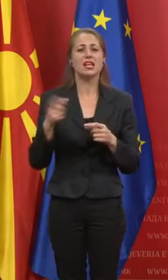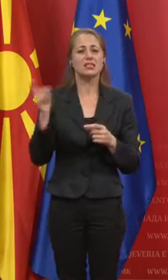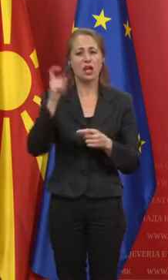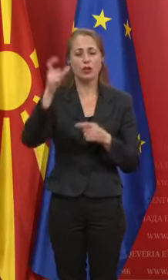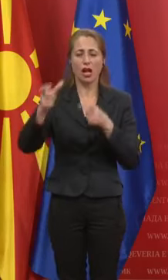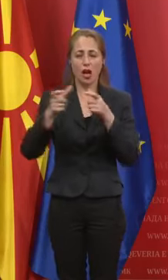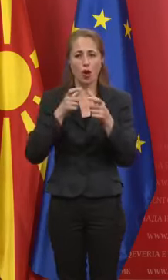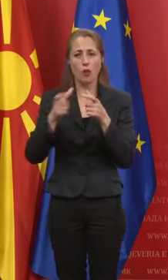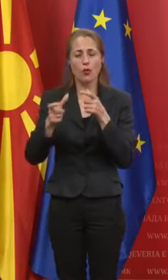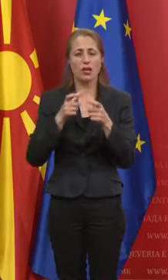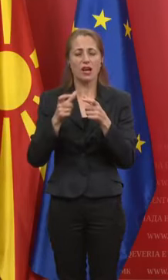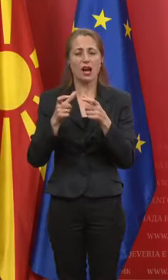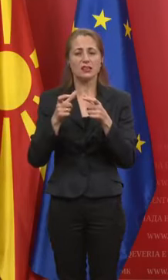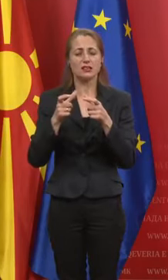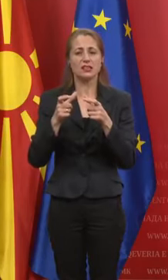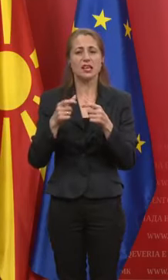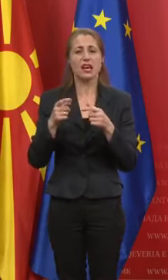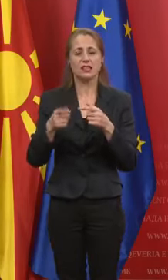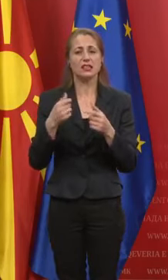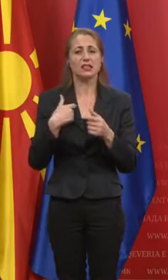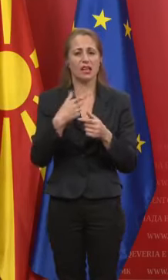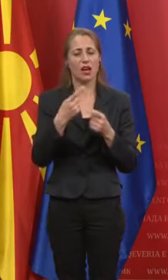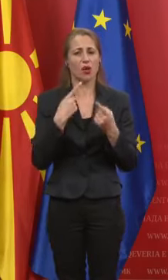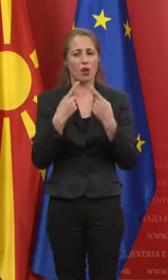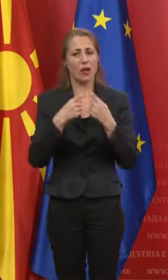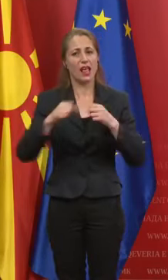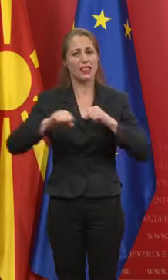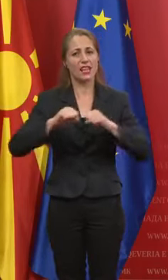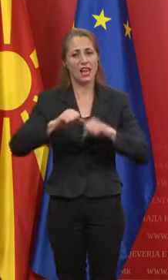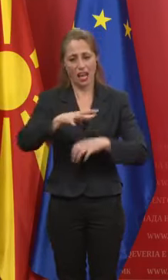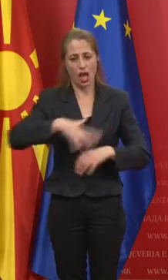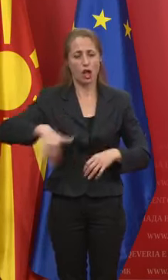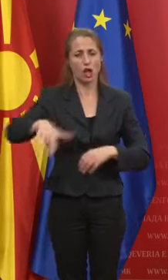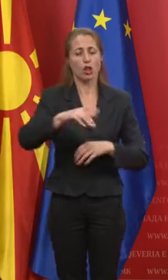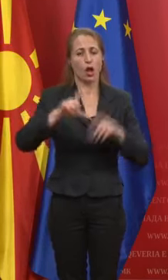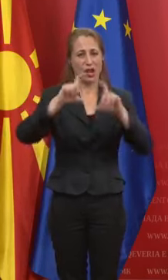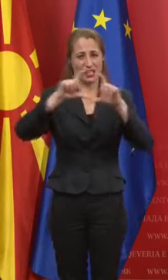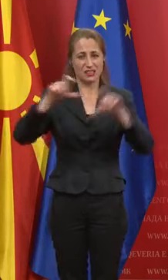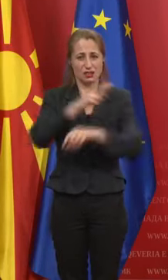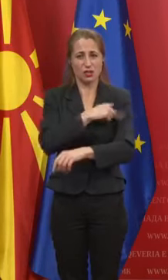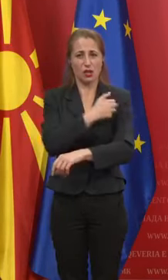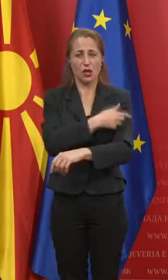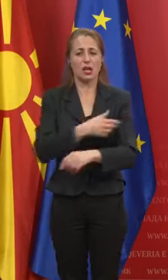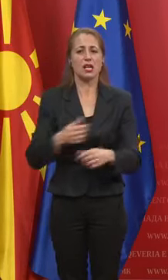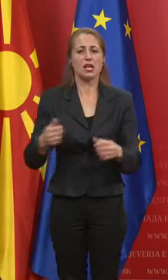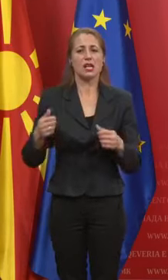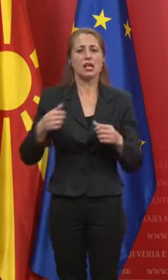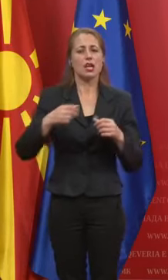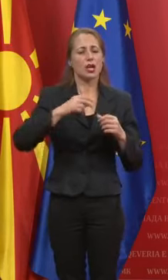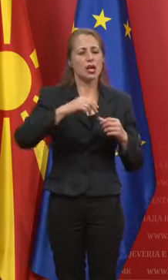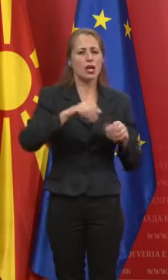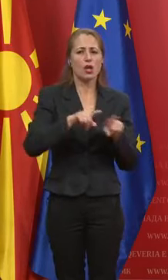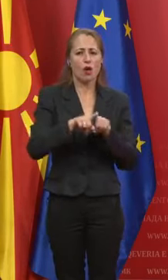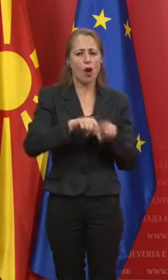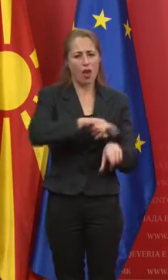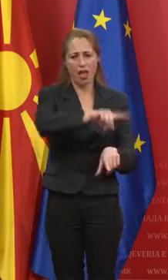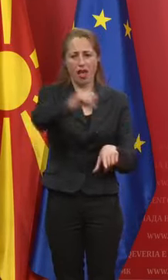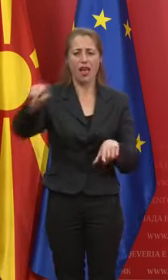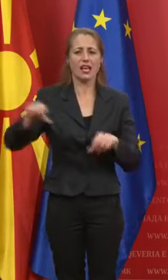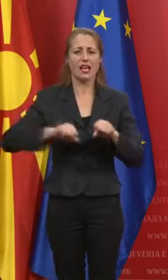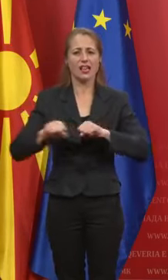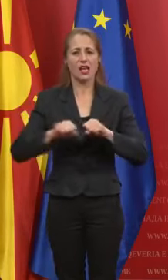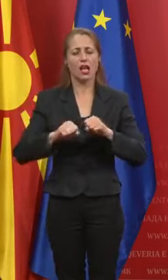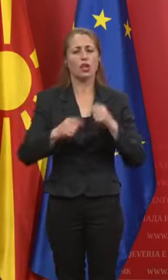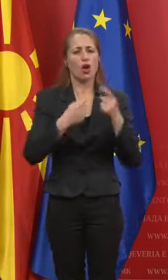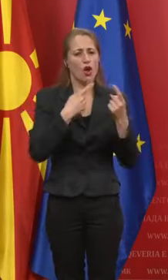комуникација практично и се консултираат директорите на институциите и помеѓу себе и со другите експерти од клиничкиот центар,